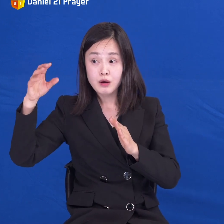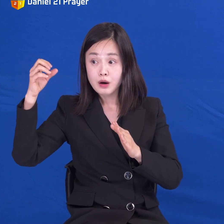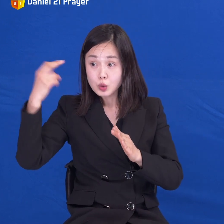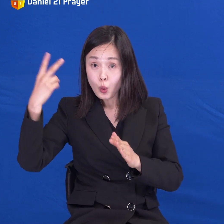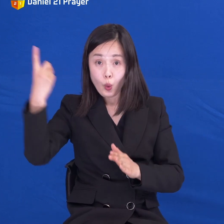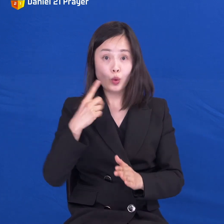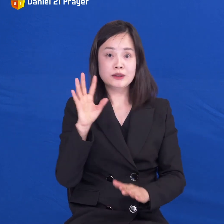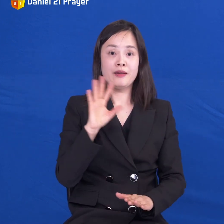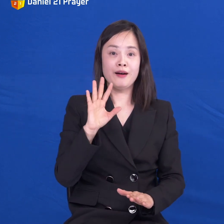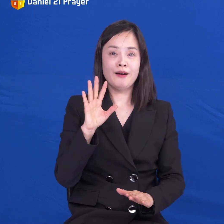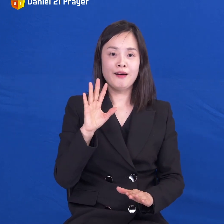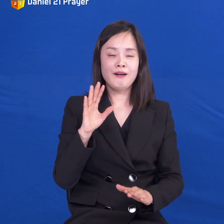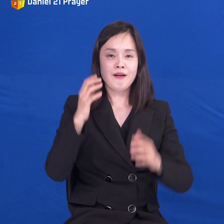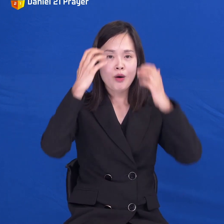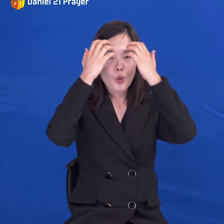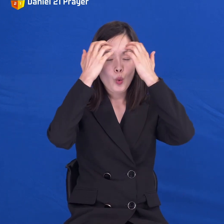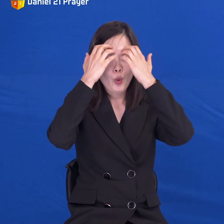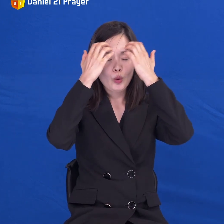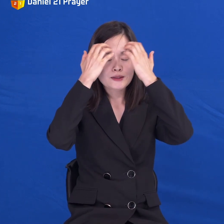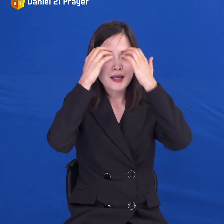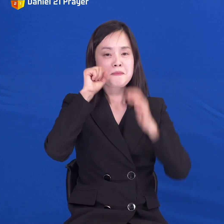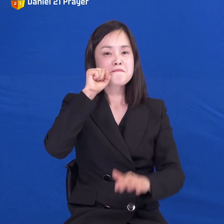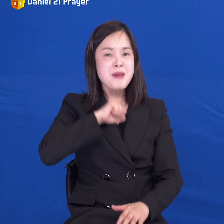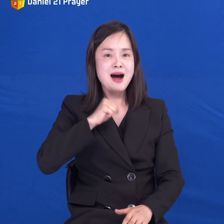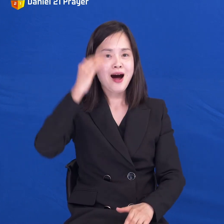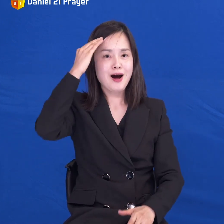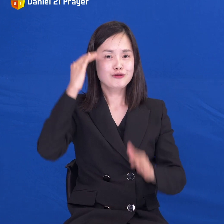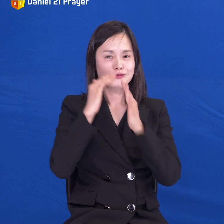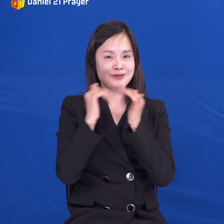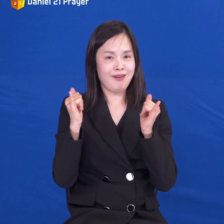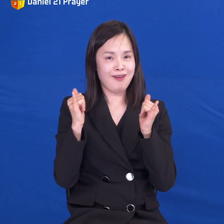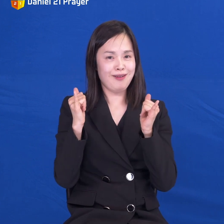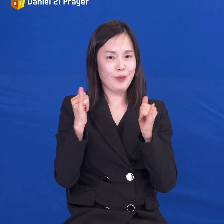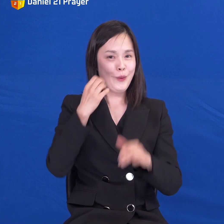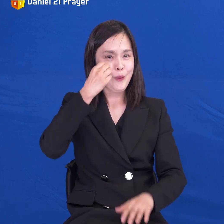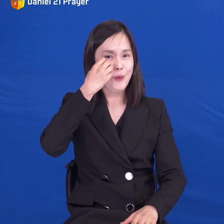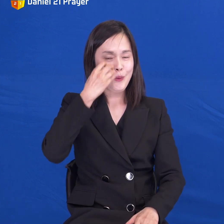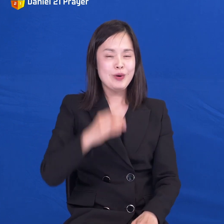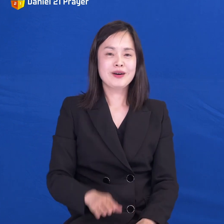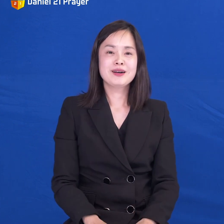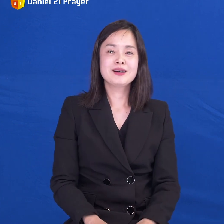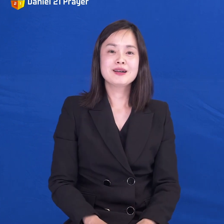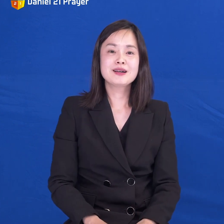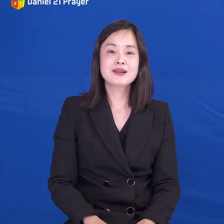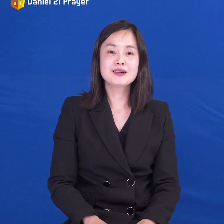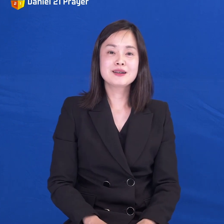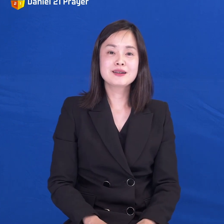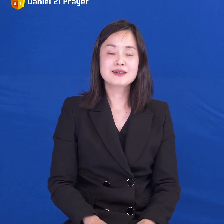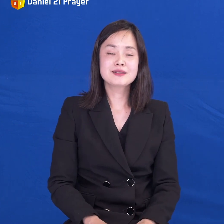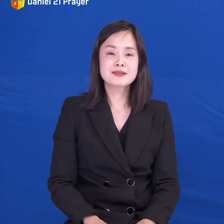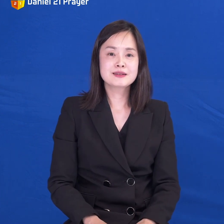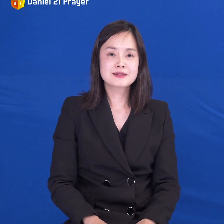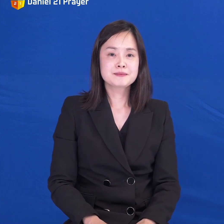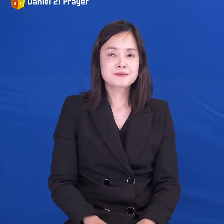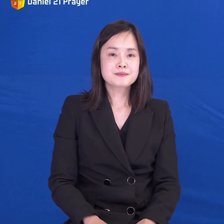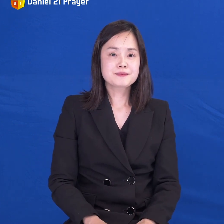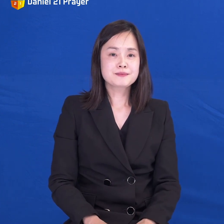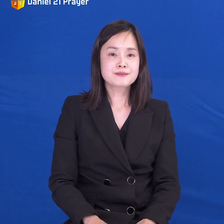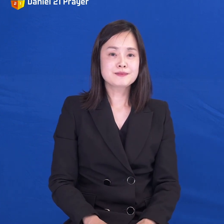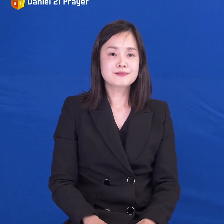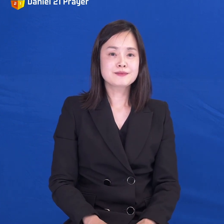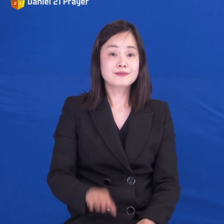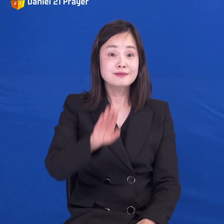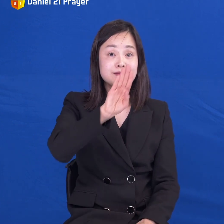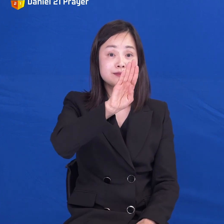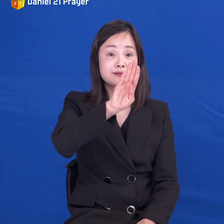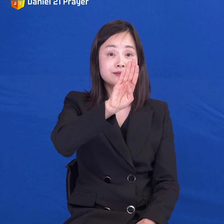이렇게 해서 많은 마을에 복음을 전했는데 이제는 문제가 있어요. 양육이 문제더라고요. 저희가 빠꾸라는 마을이 있습니다.